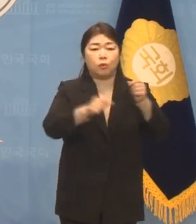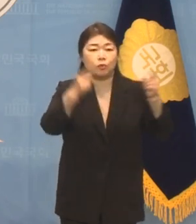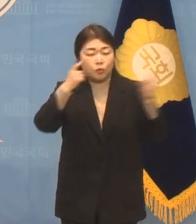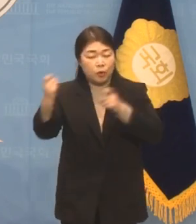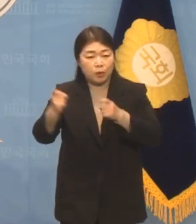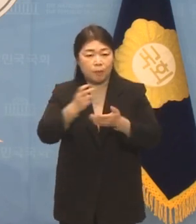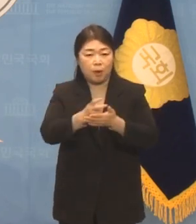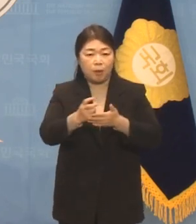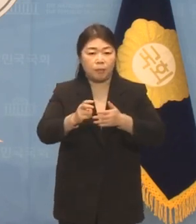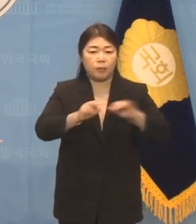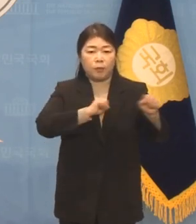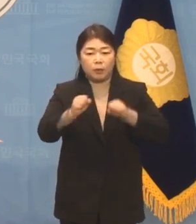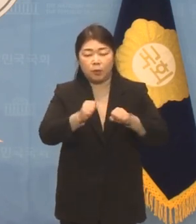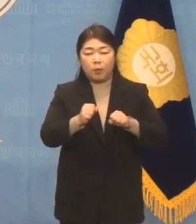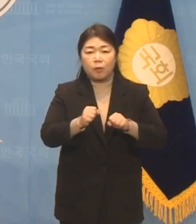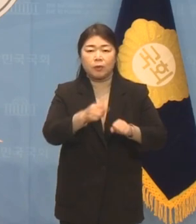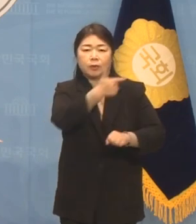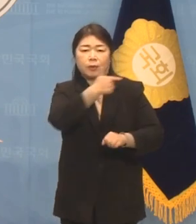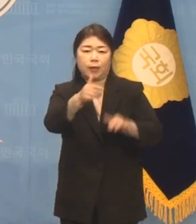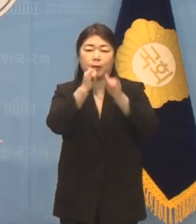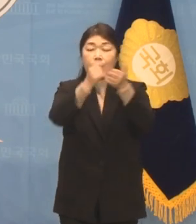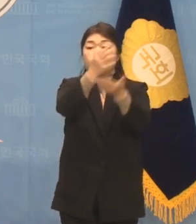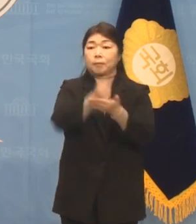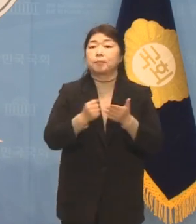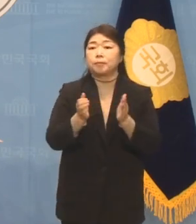입법활동 대상을 수상했습니다.